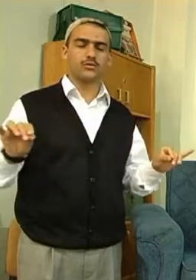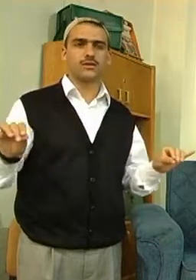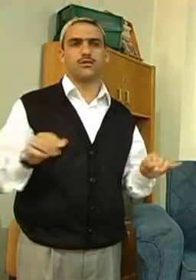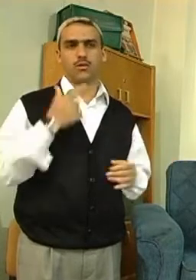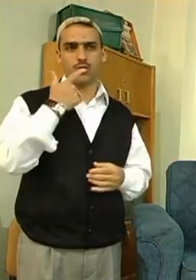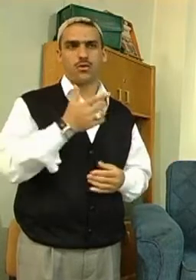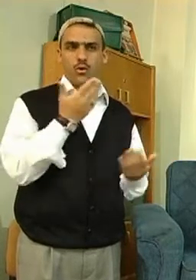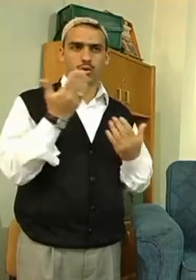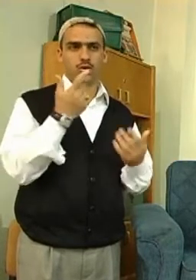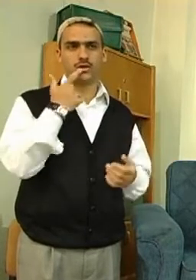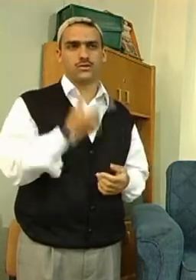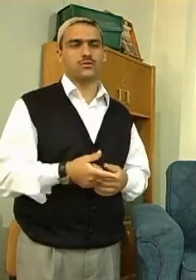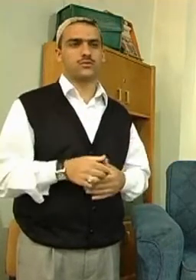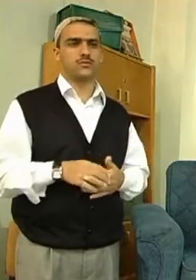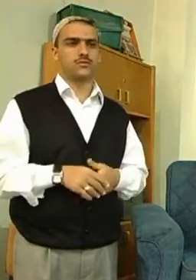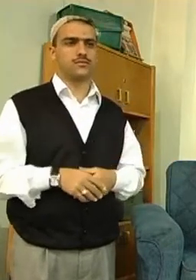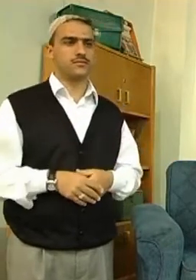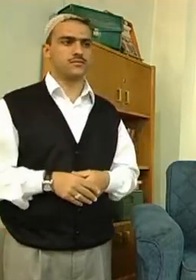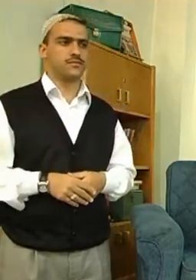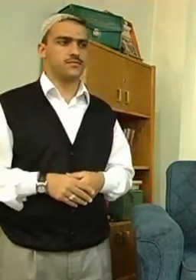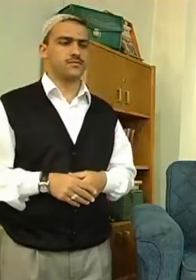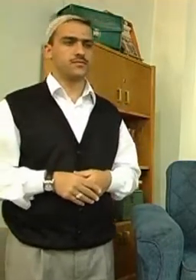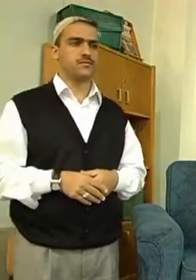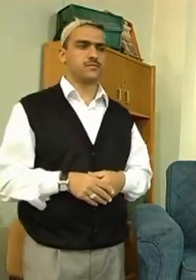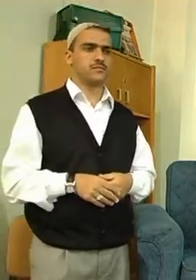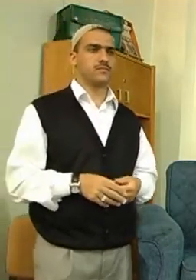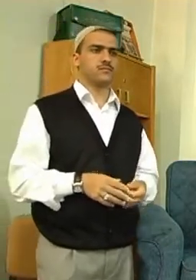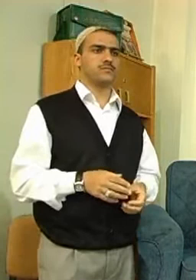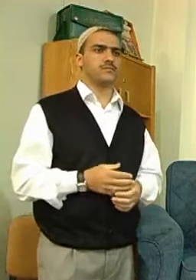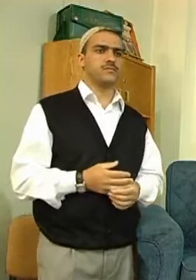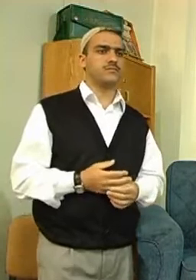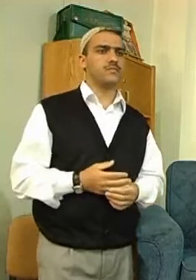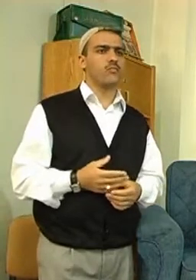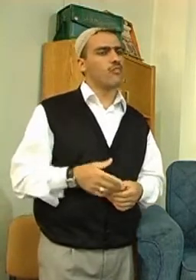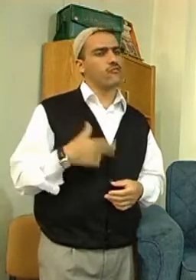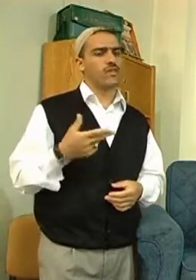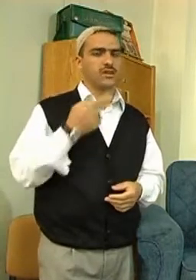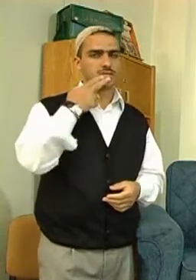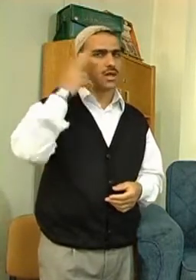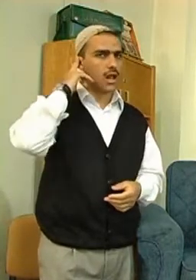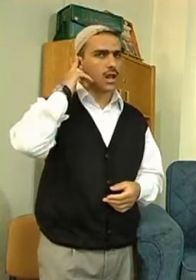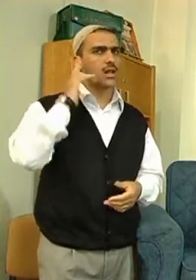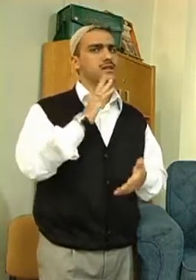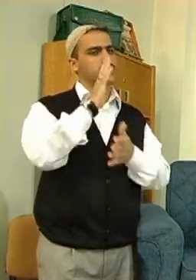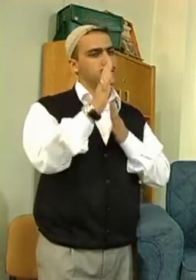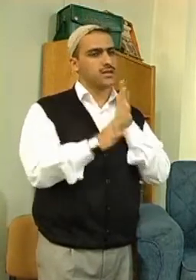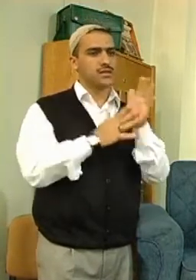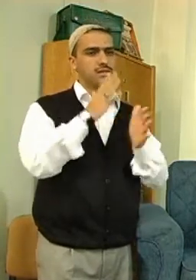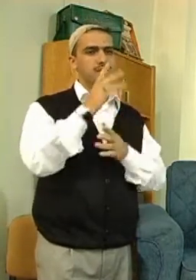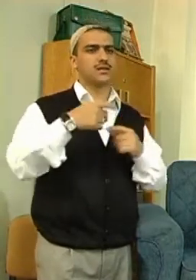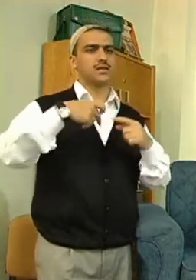risaleleri. Diğerleri de işte az önce kardeşimize şu anda gösterdiği gibi. Bu tarzda